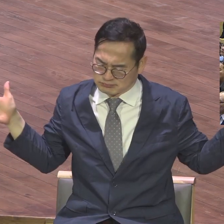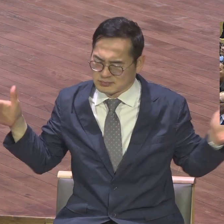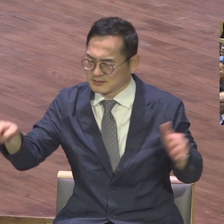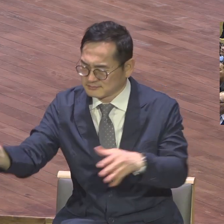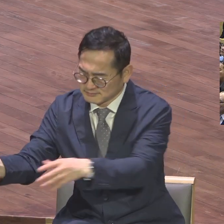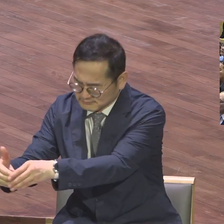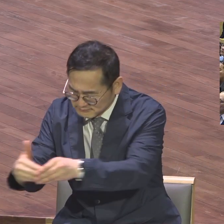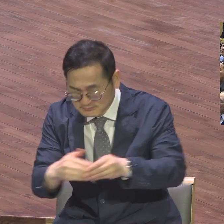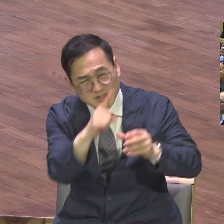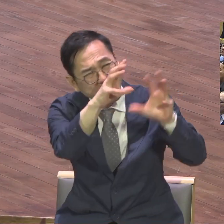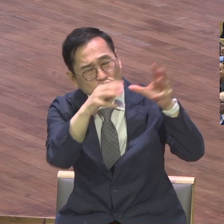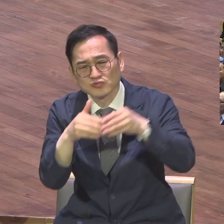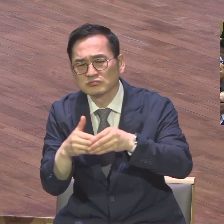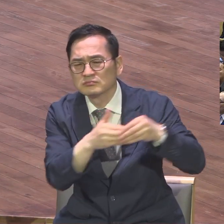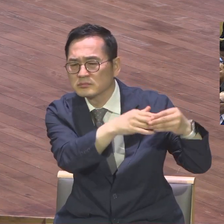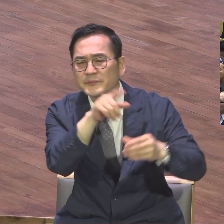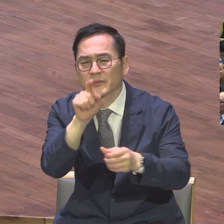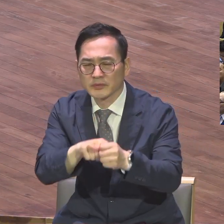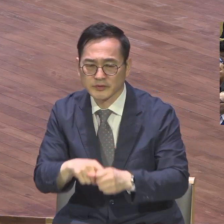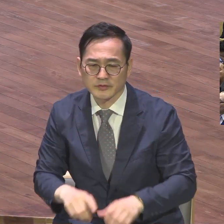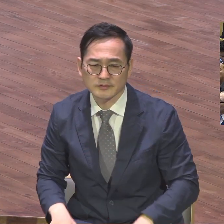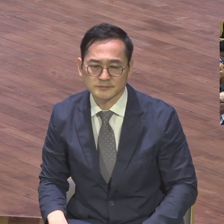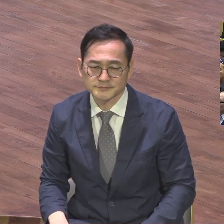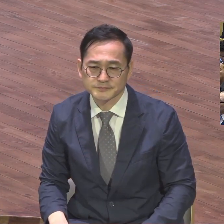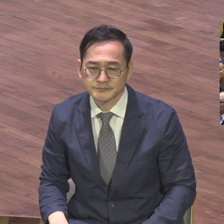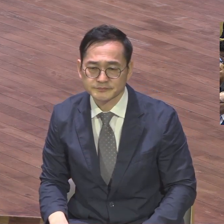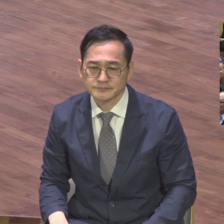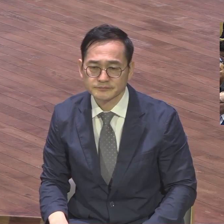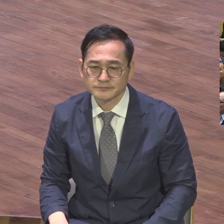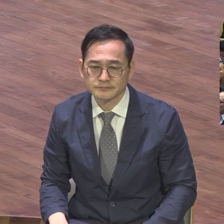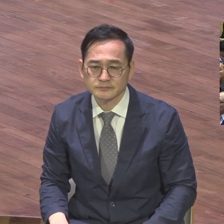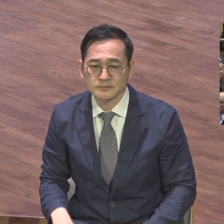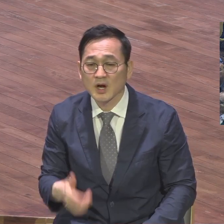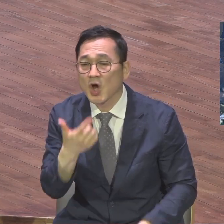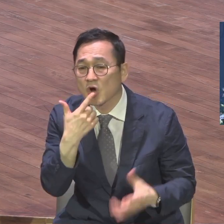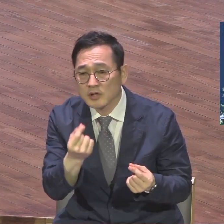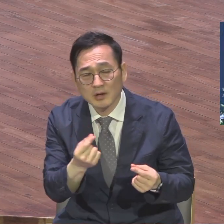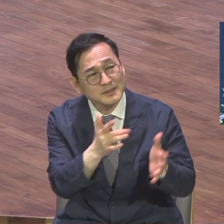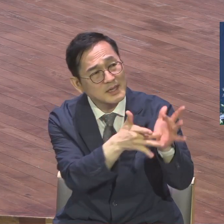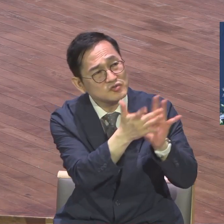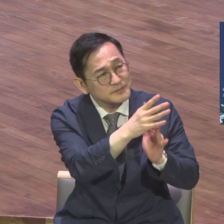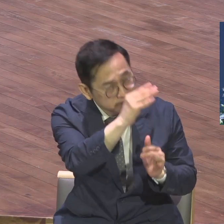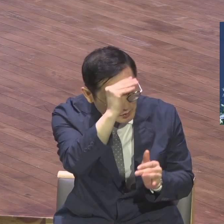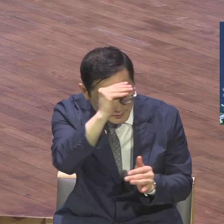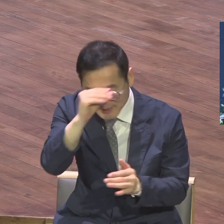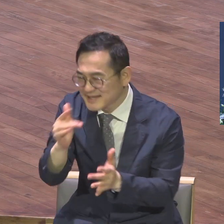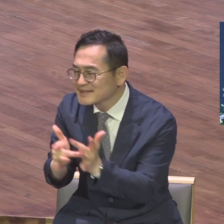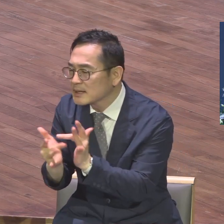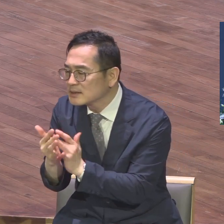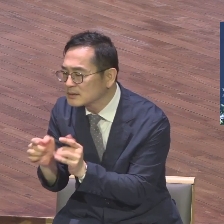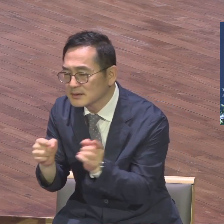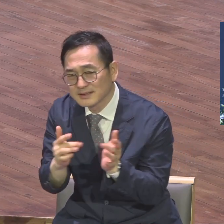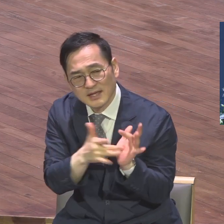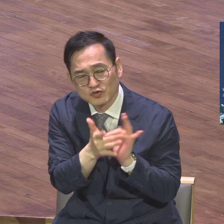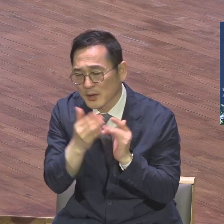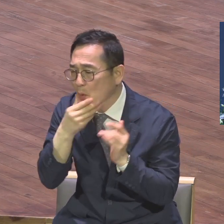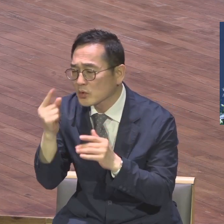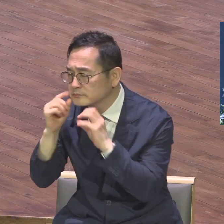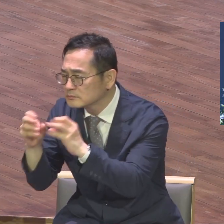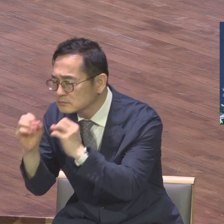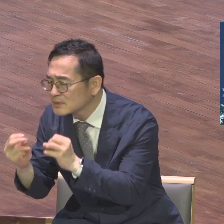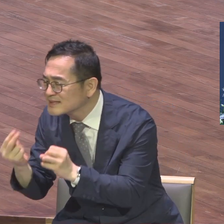우리도 이런 생명 살리는 성경적 섬김의 자리에 있어야 돼요. 그것이